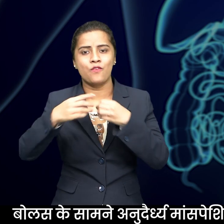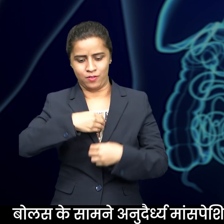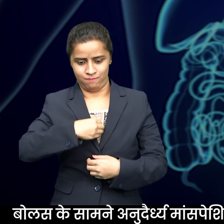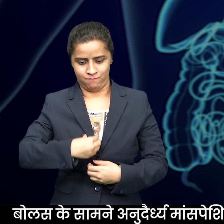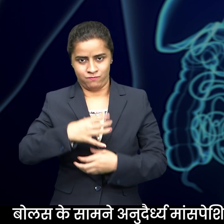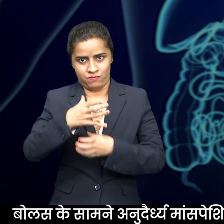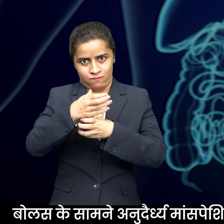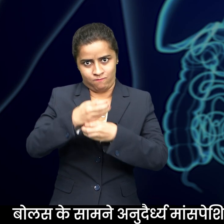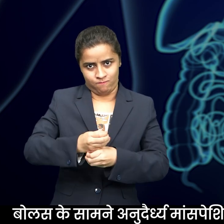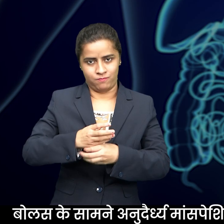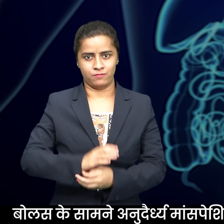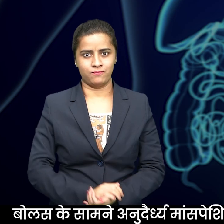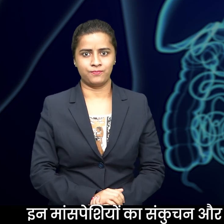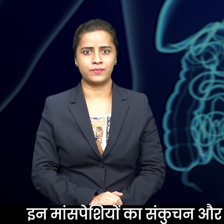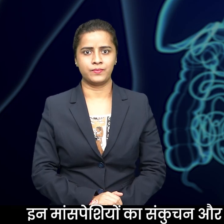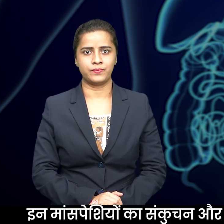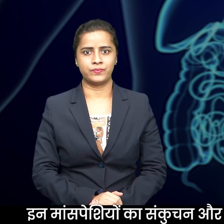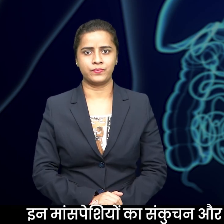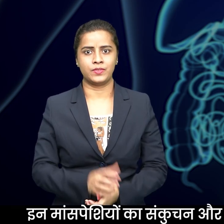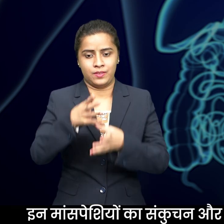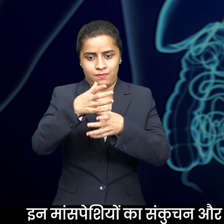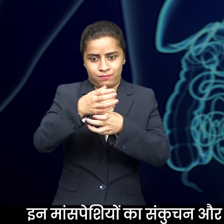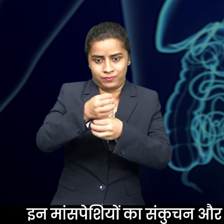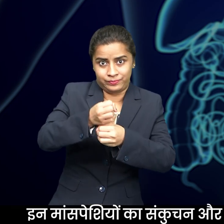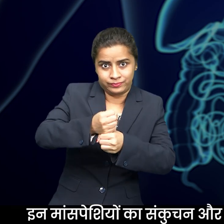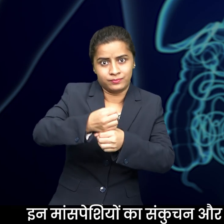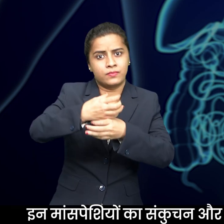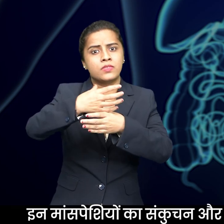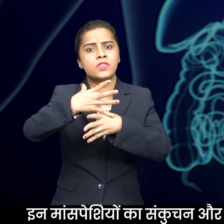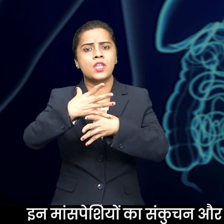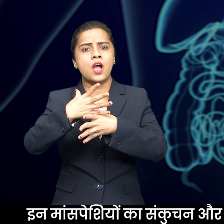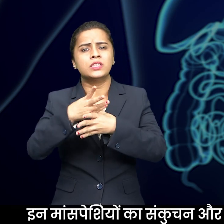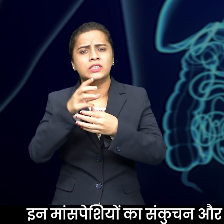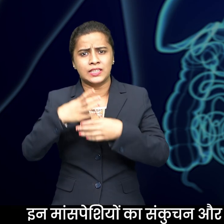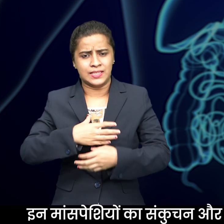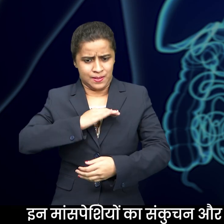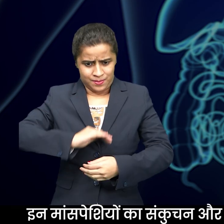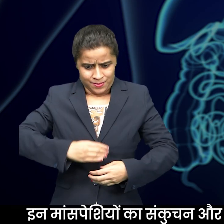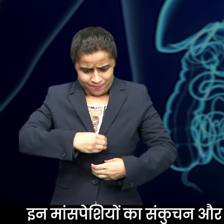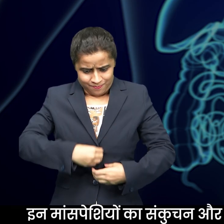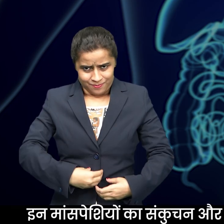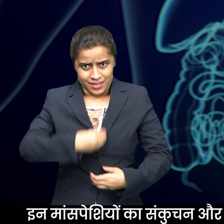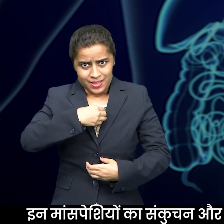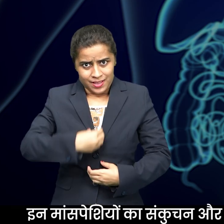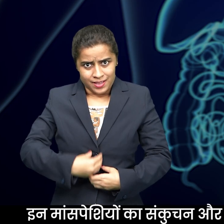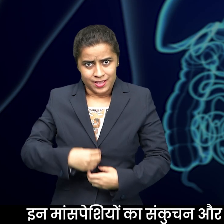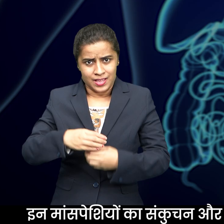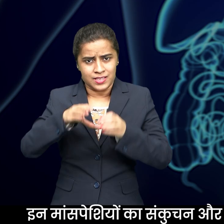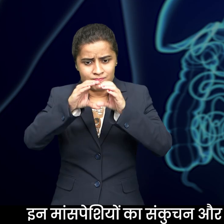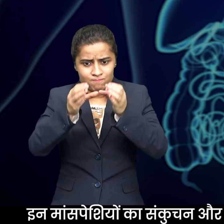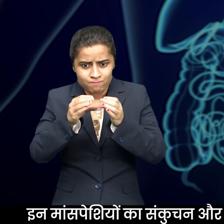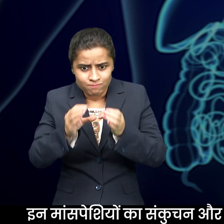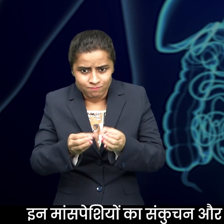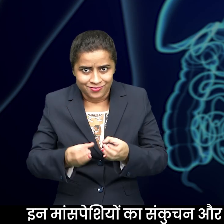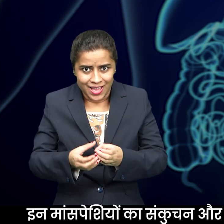चौड़ा करता है। इस मांसपेशियों का संकुचन और विश्राम से एक